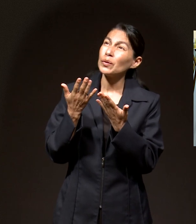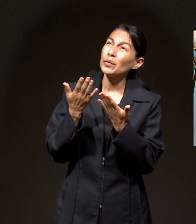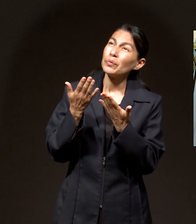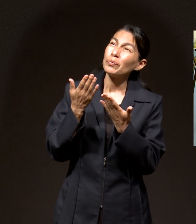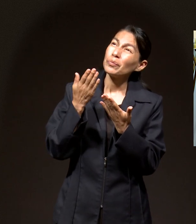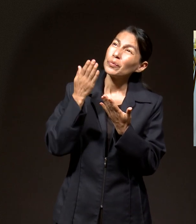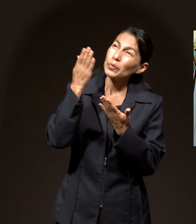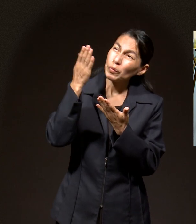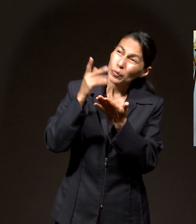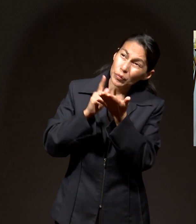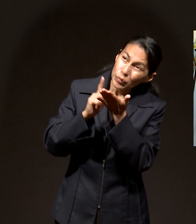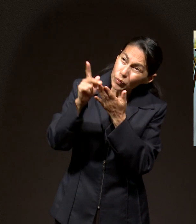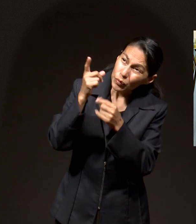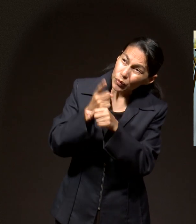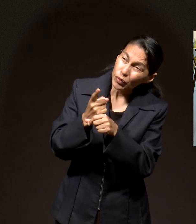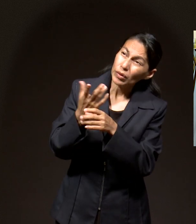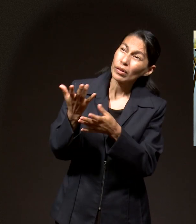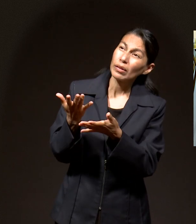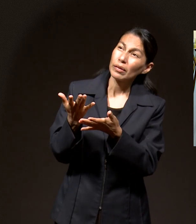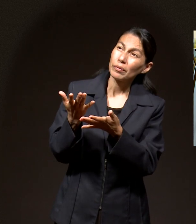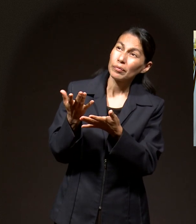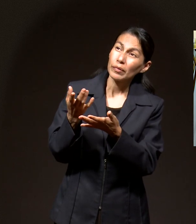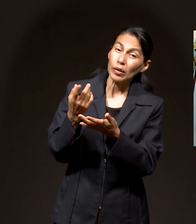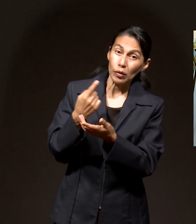la voluntad de Dios para nuestras vidas,